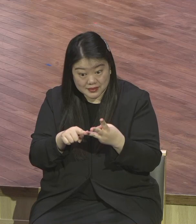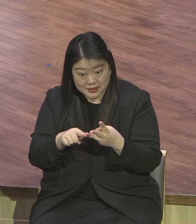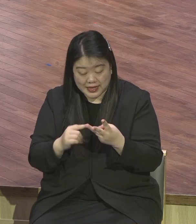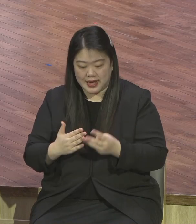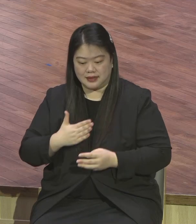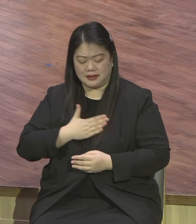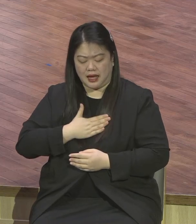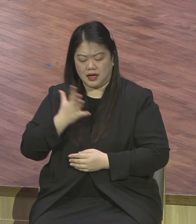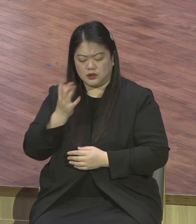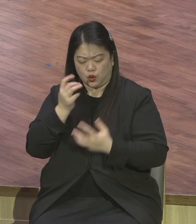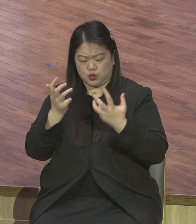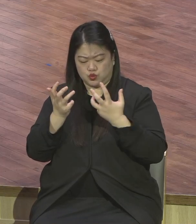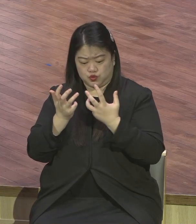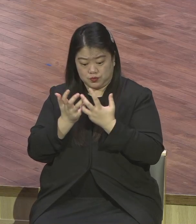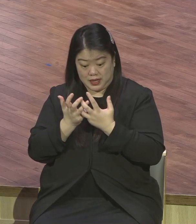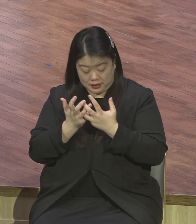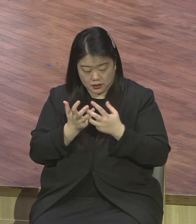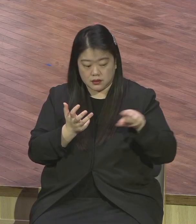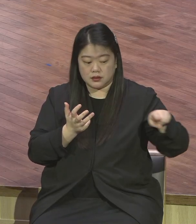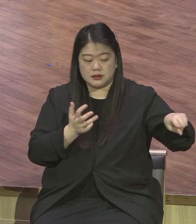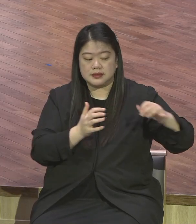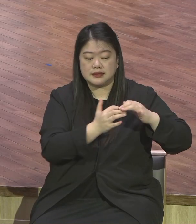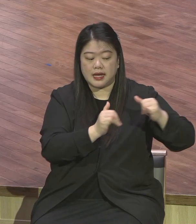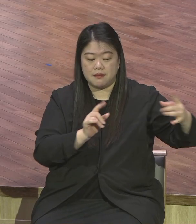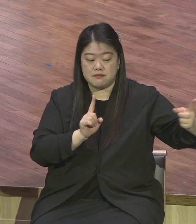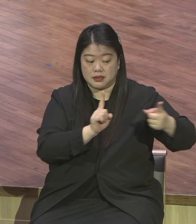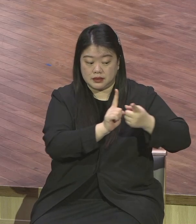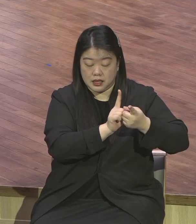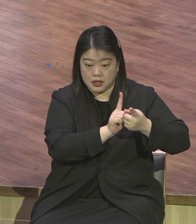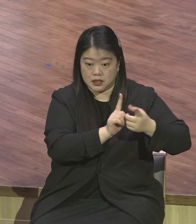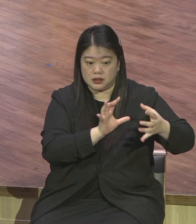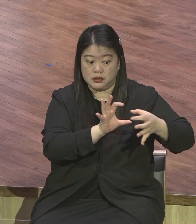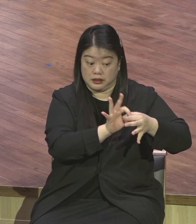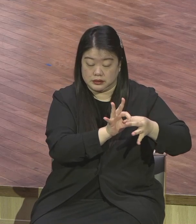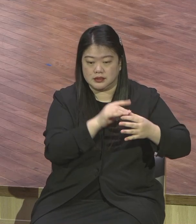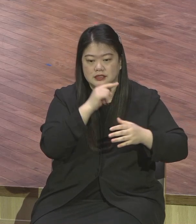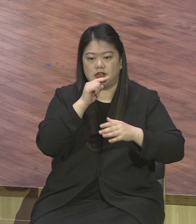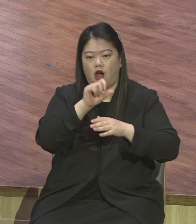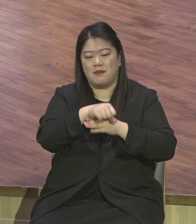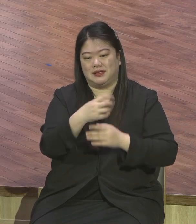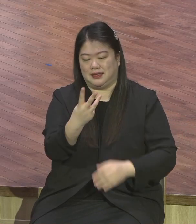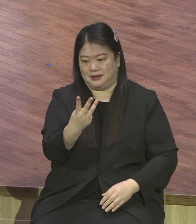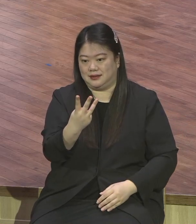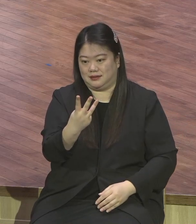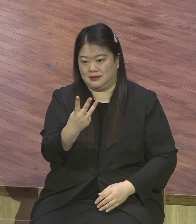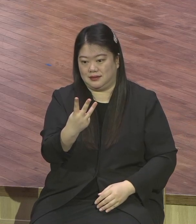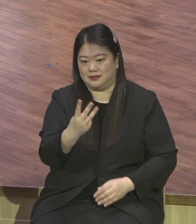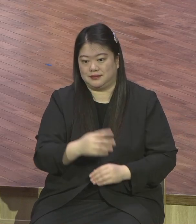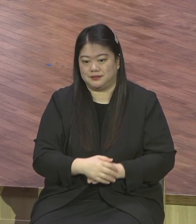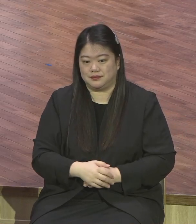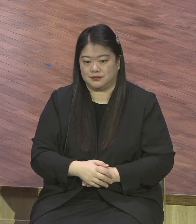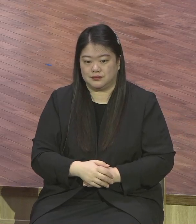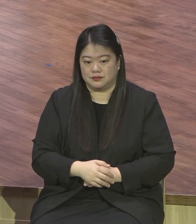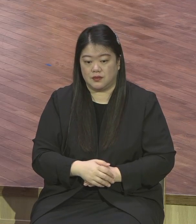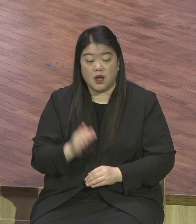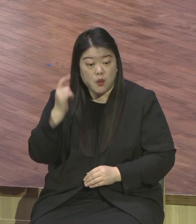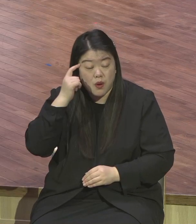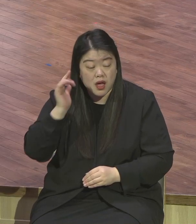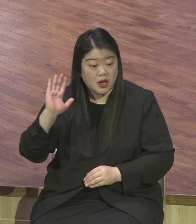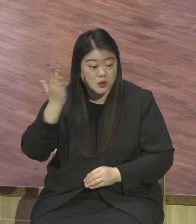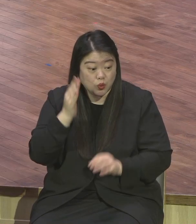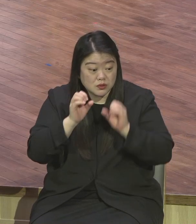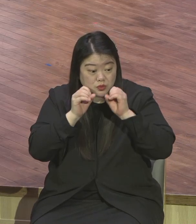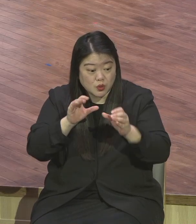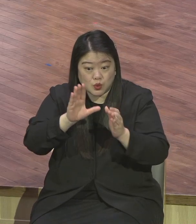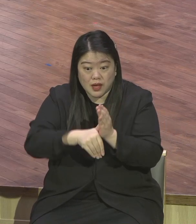열매예요. 이 세 가지 열매를 맺지 못하면 대인 관계 실패하죠. 결국 지금 시대가 관계 전도잖아요. 다